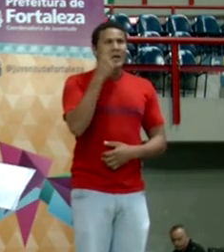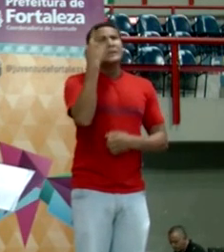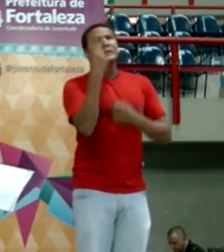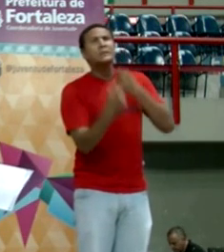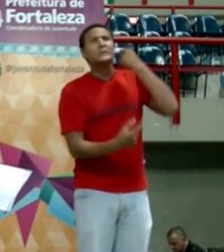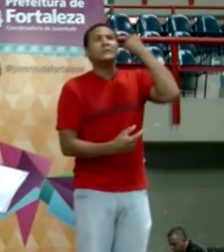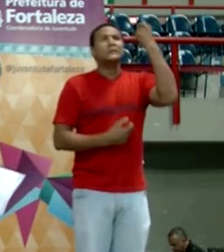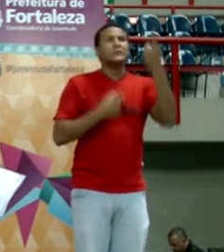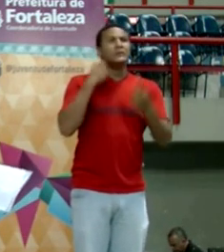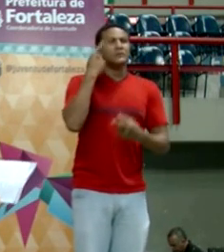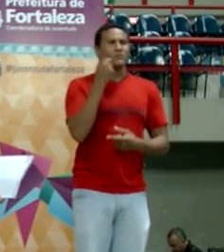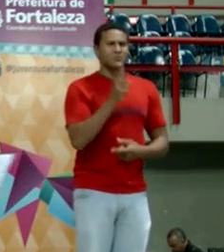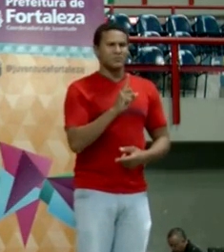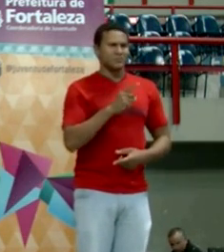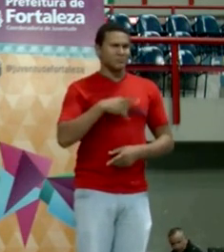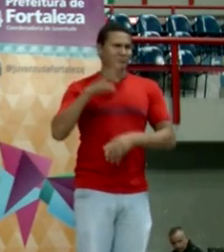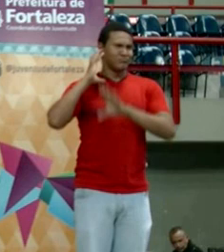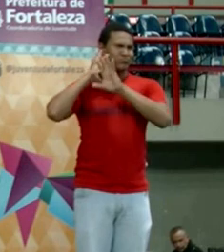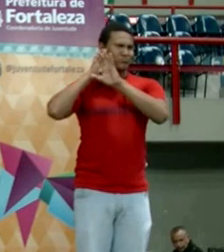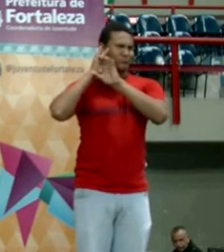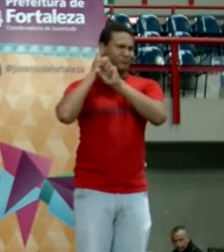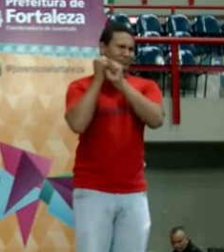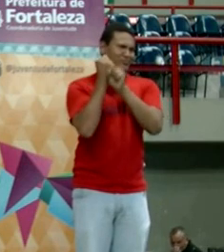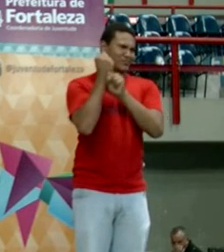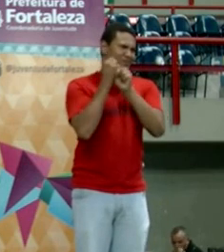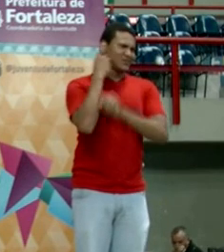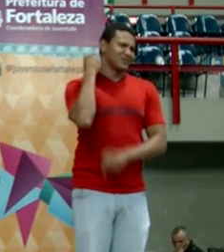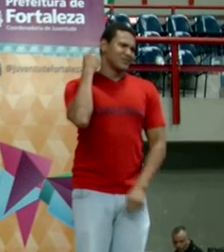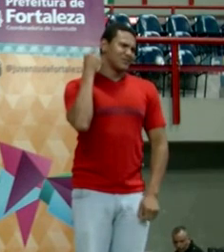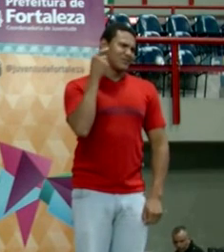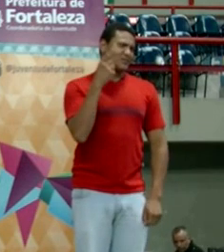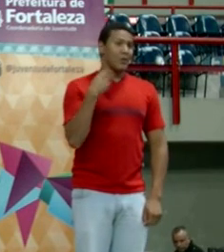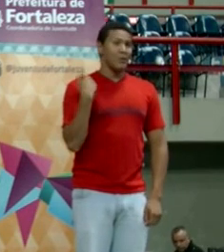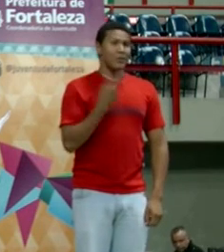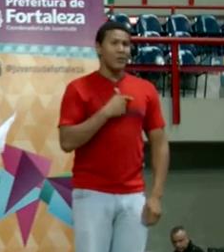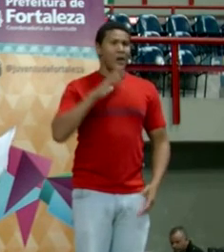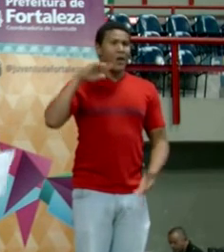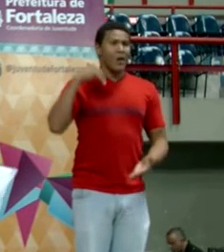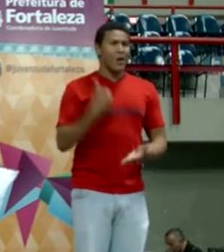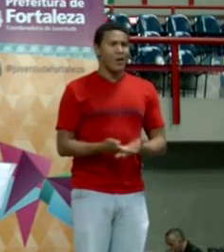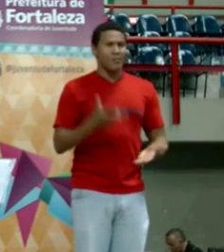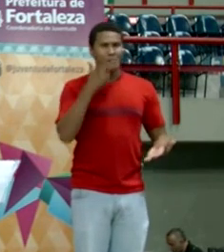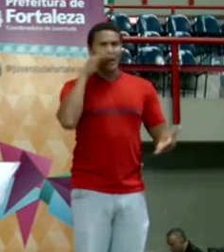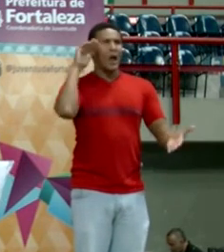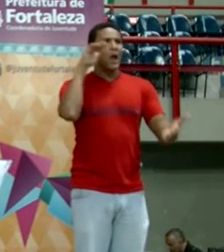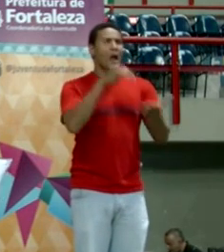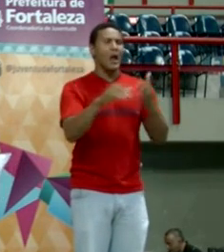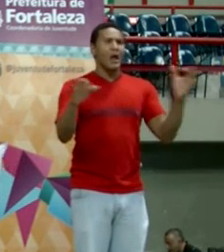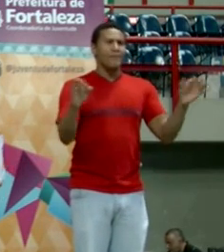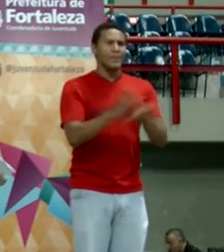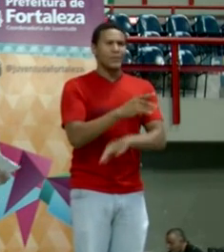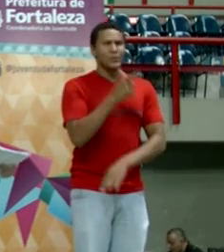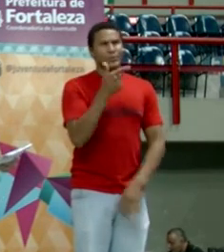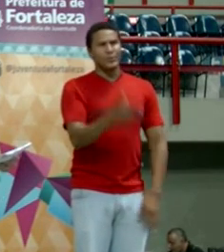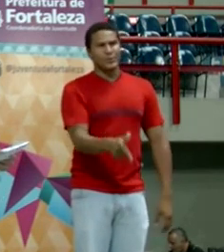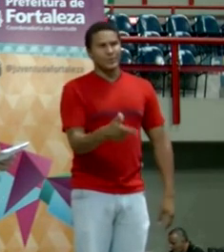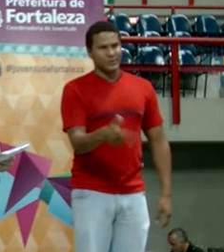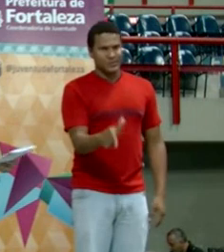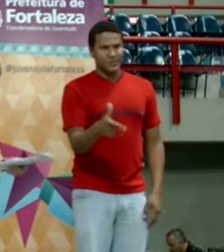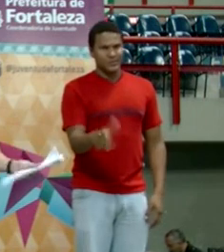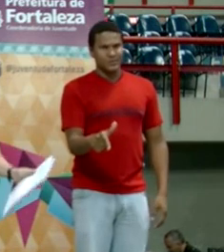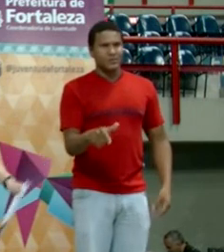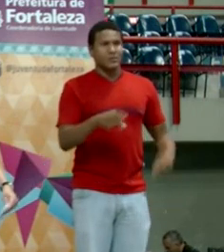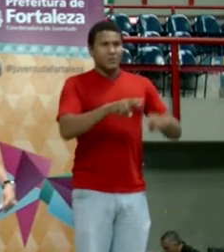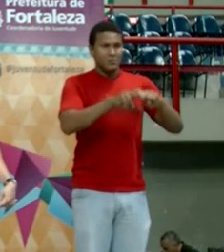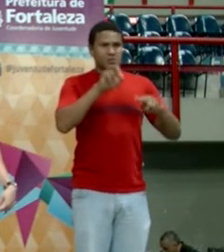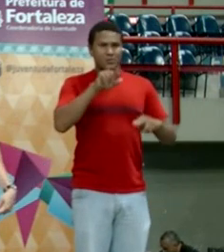A escravidão acontece há tantos anos na história da humanidade e a gente infelizmente não tem um prazo para que isso se encerre, tá? Então